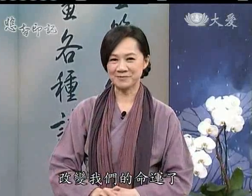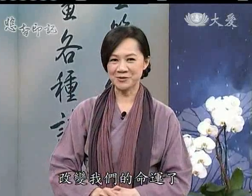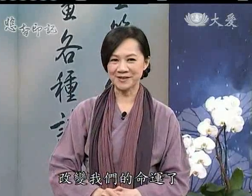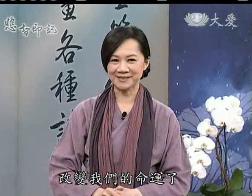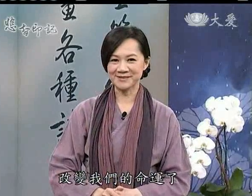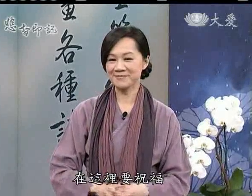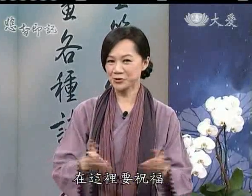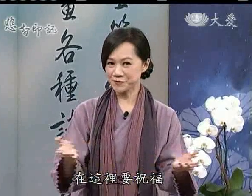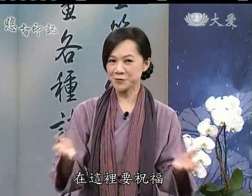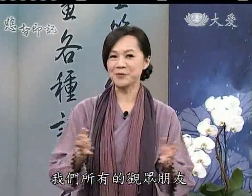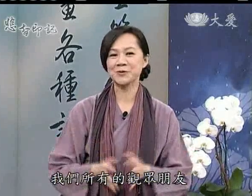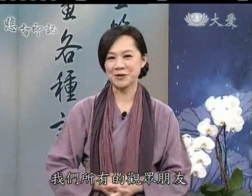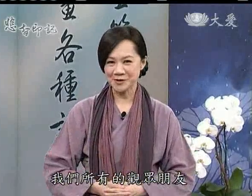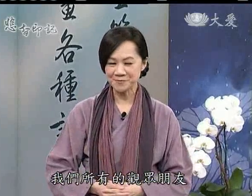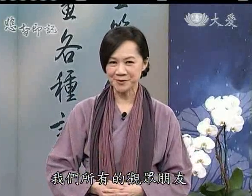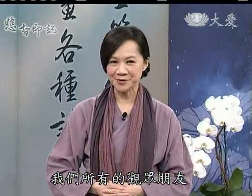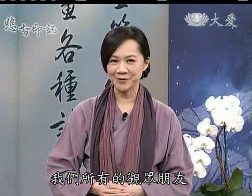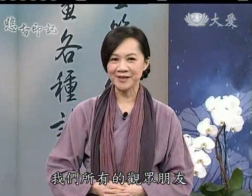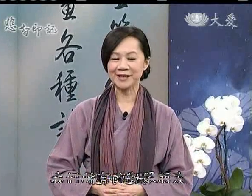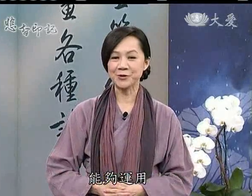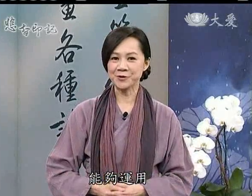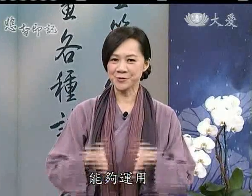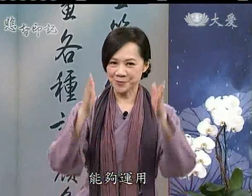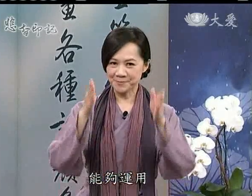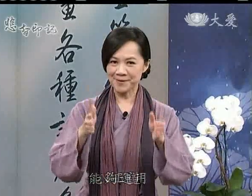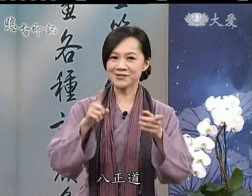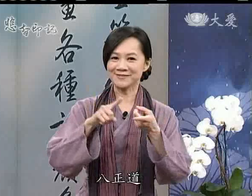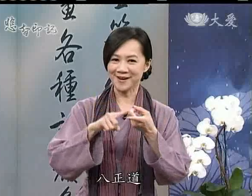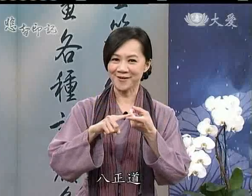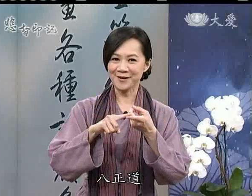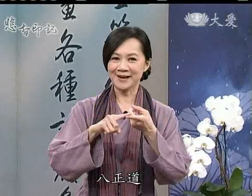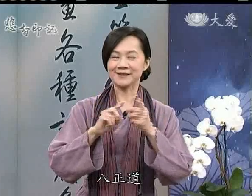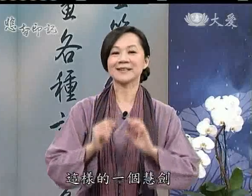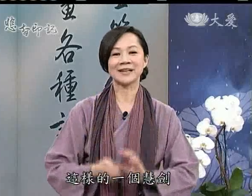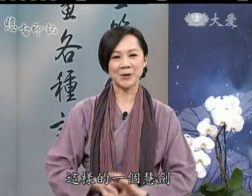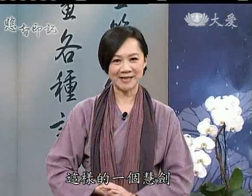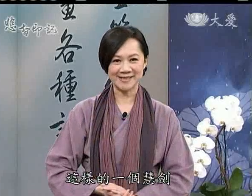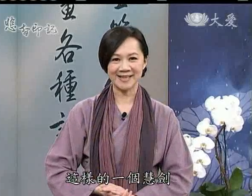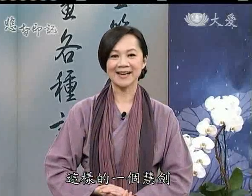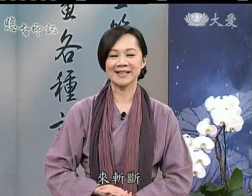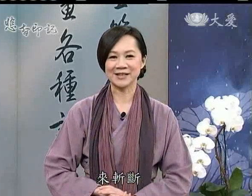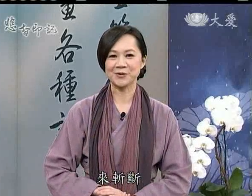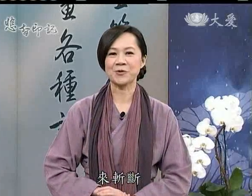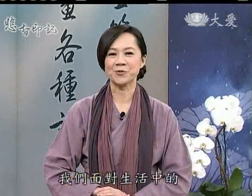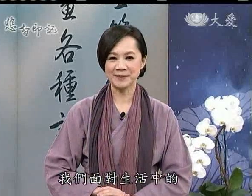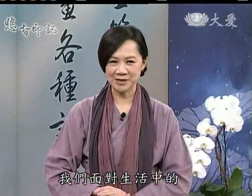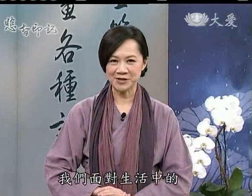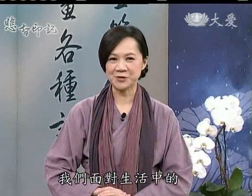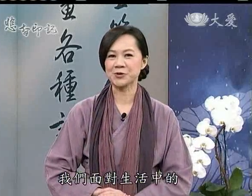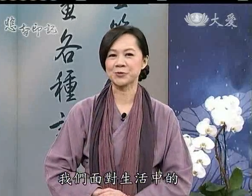命运了。这里要祝福我们所有的观众朋友能够运用八正道这样的一个慧见，来斩断我们面对生活中